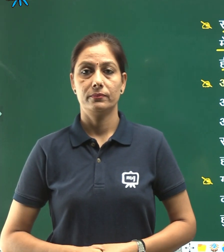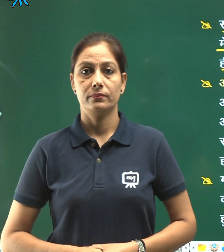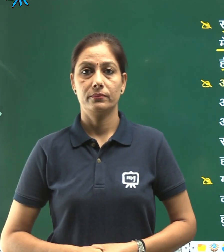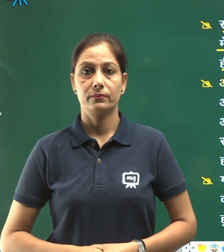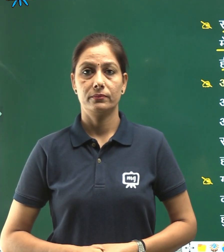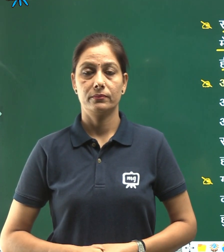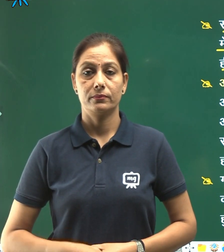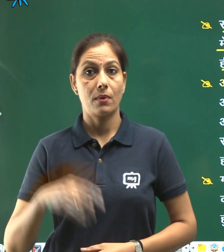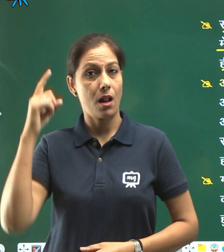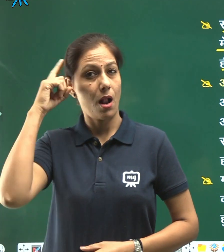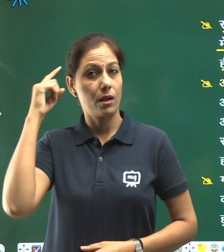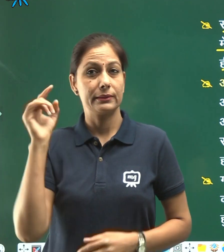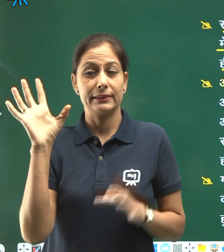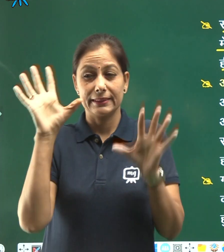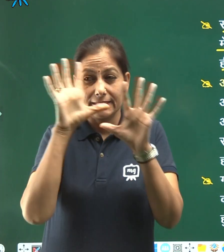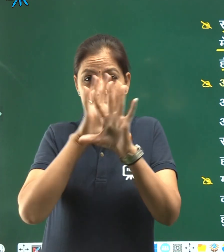अमावस्या की रात में